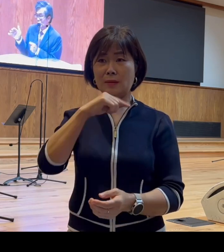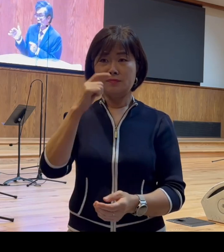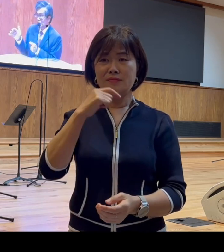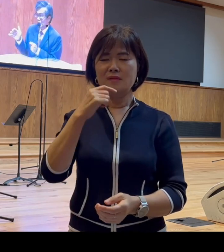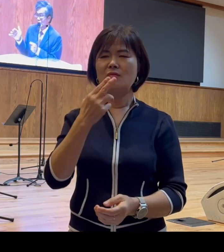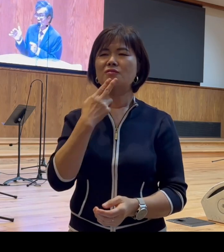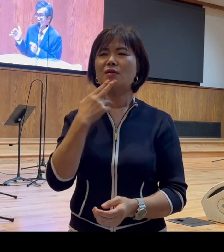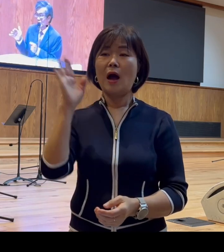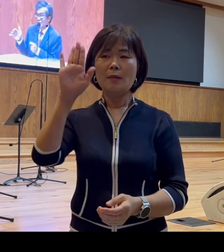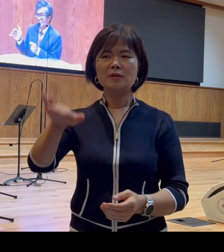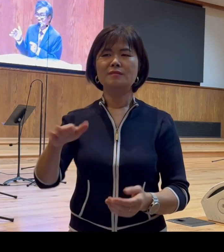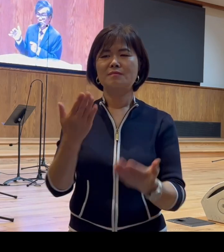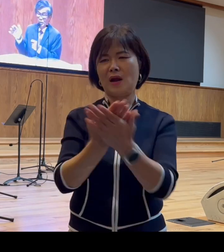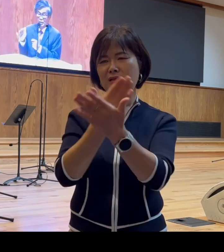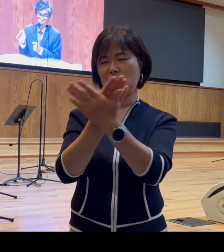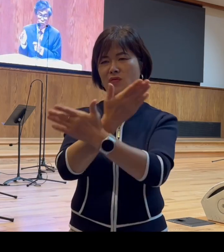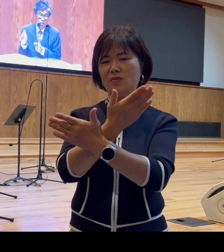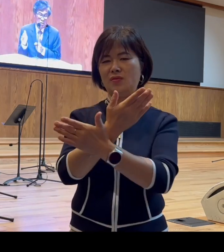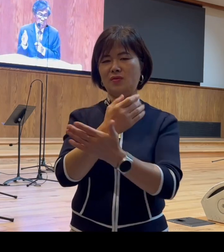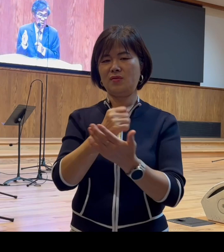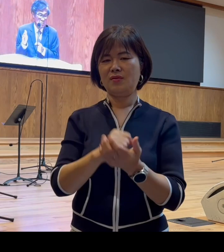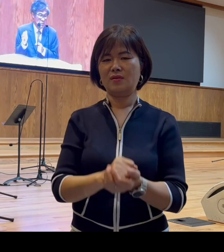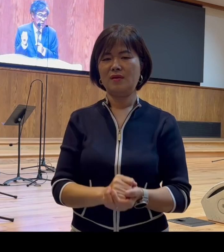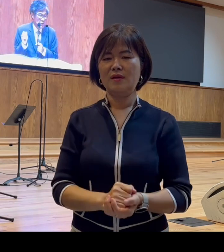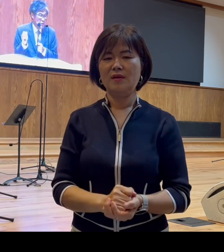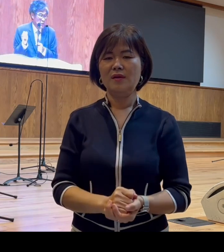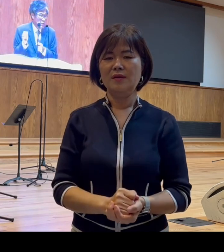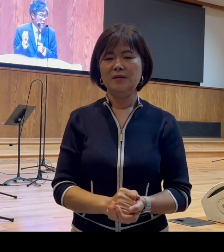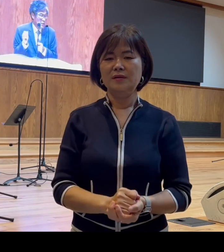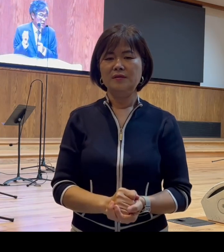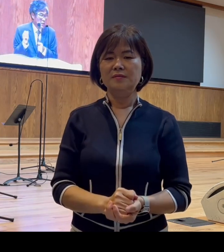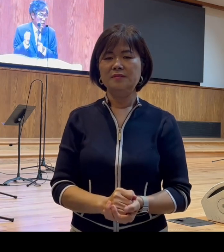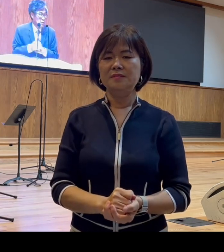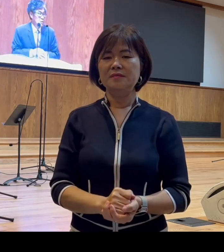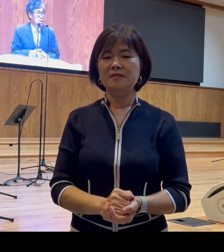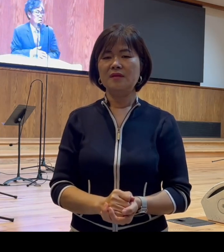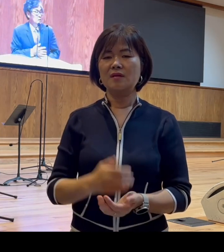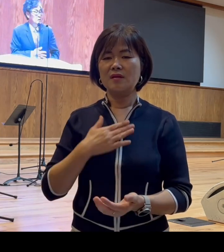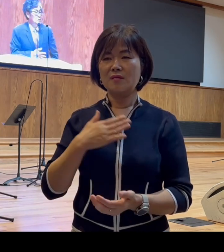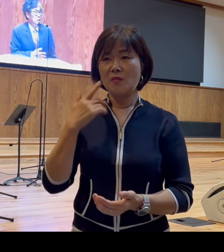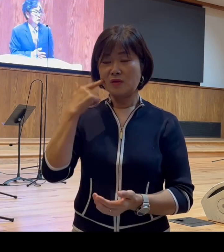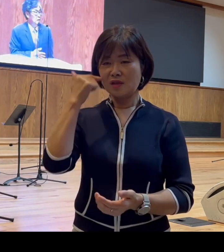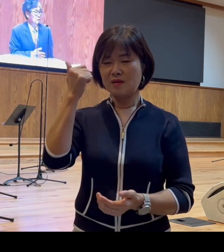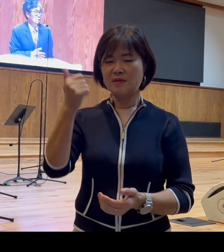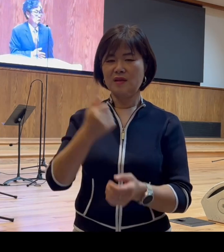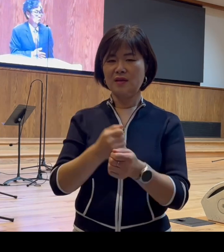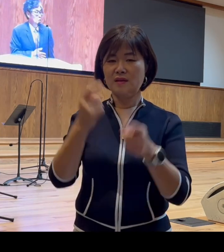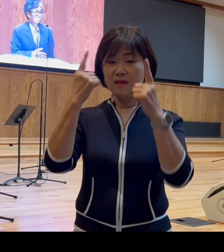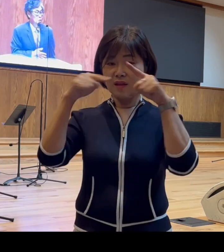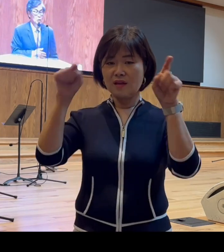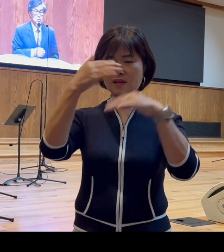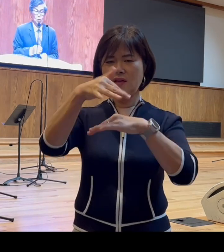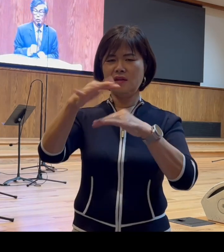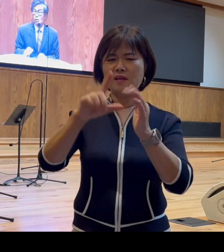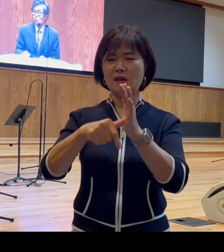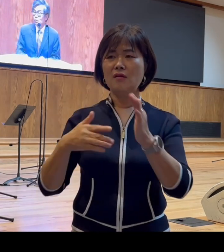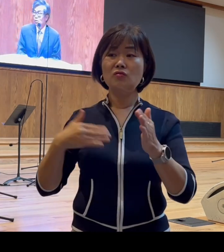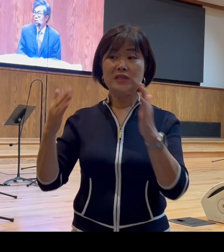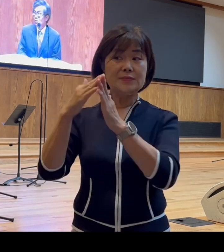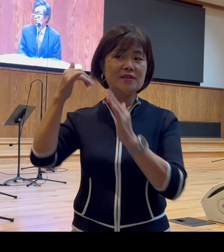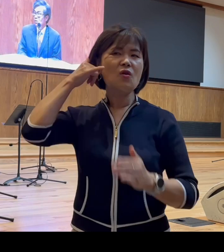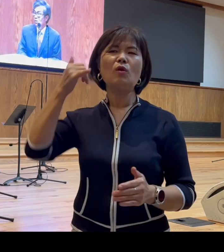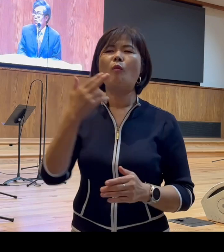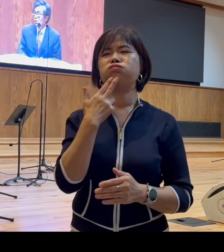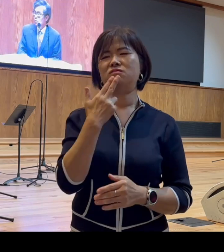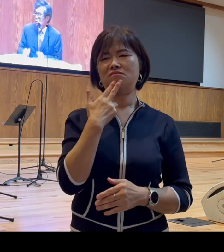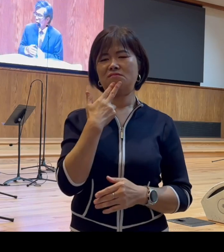나쁘게만 볼 수가 없어요. 그냥 나쁜 게 아닙니다. 제가 그 대학 다닐 때만 해도 저희 집에 전화가